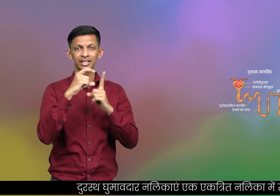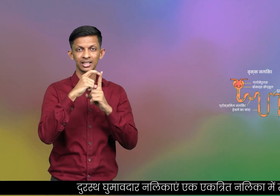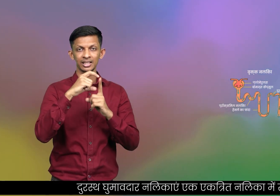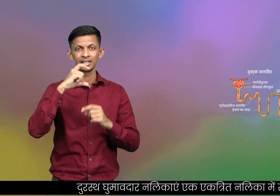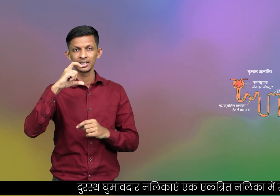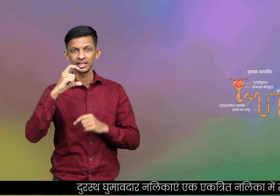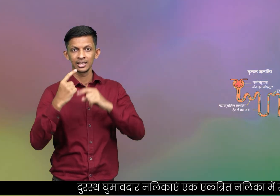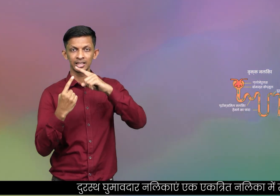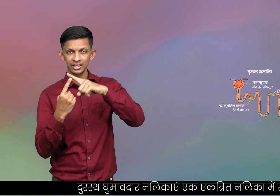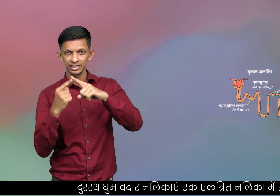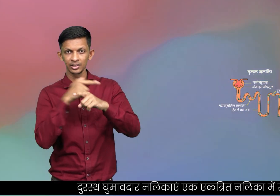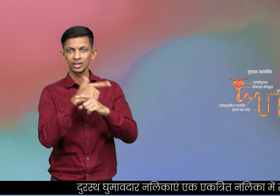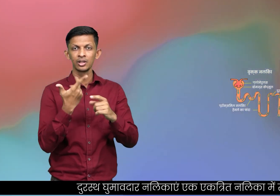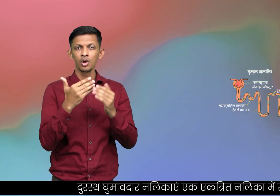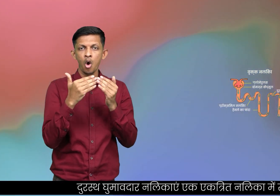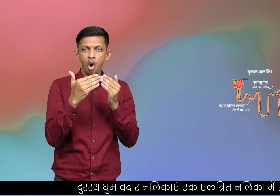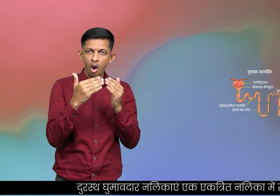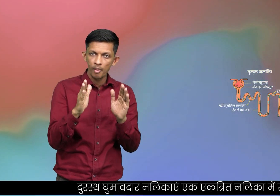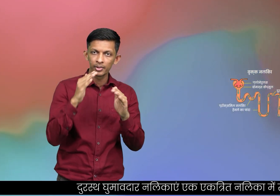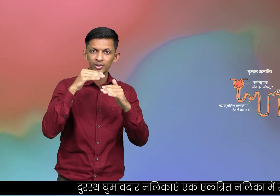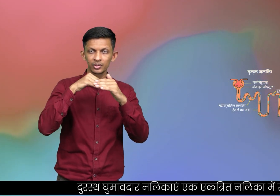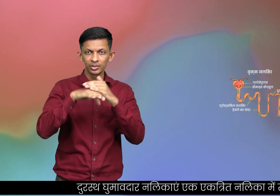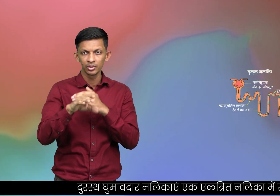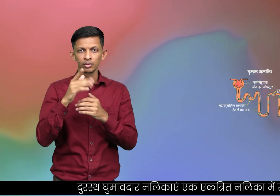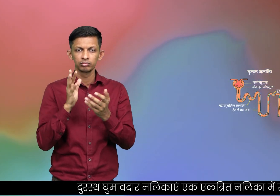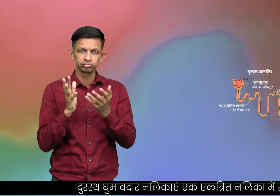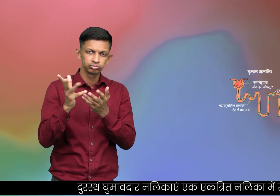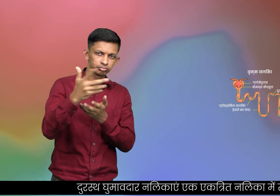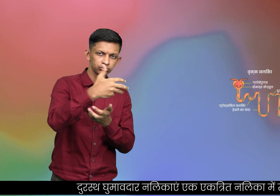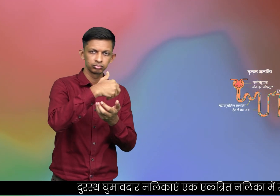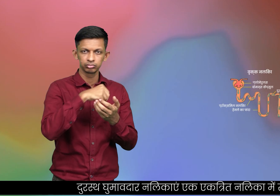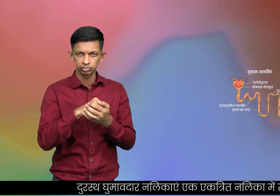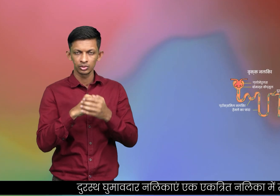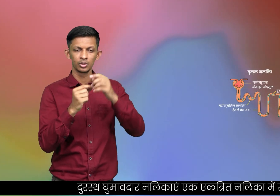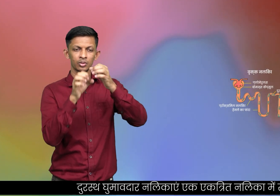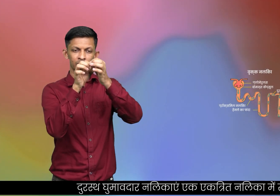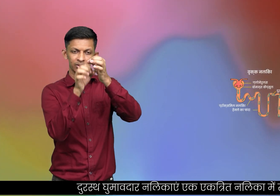दूरस्थ घुमावदार नालिकाएं एक एकत्रित नालिका में खुलती हैं।